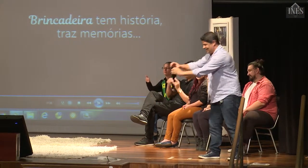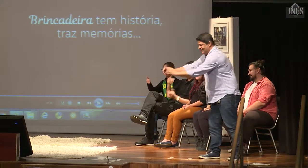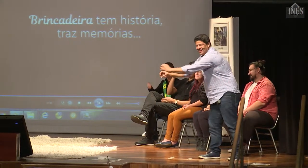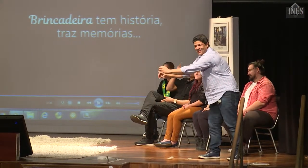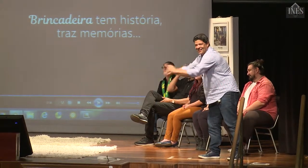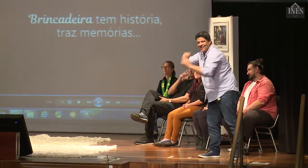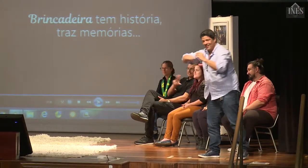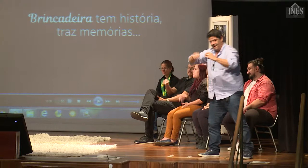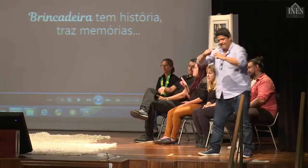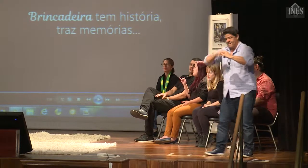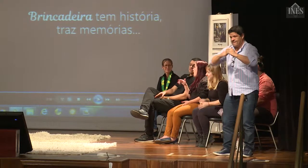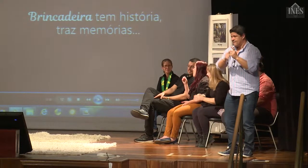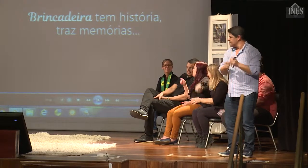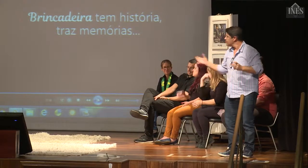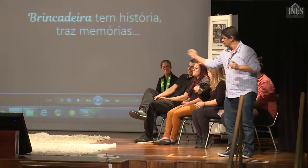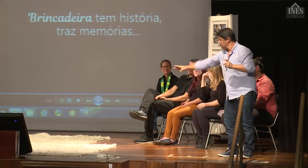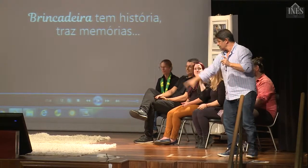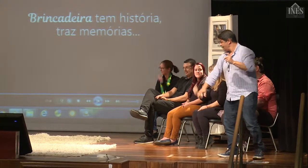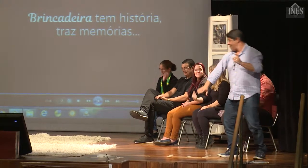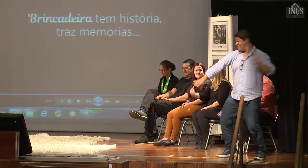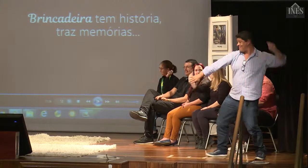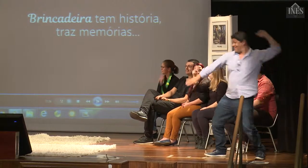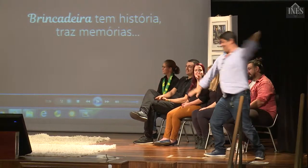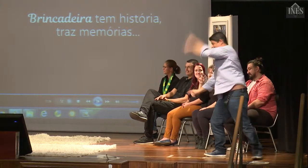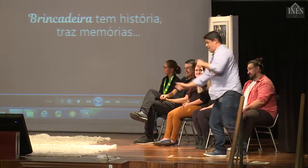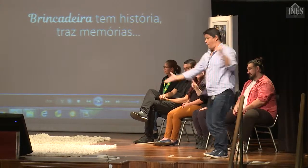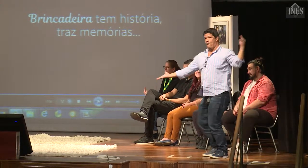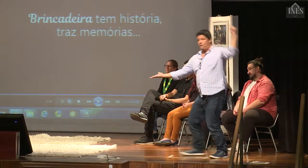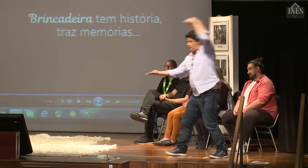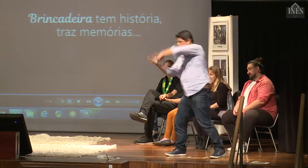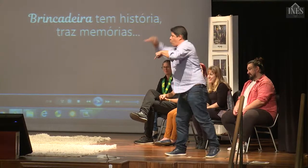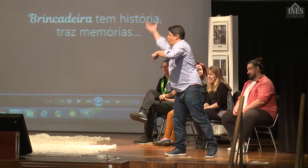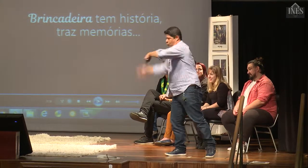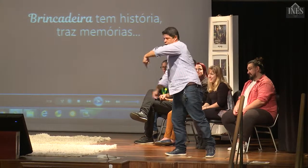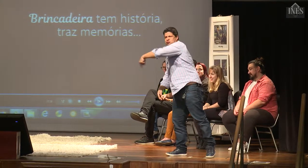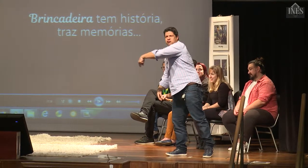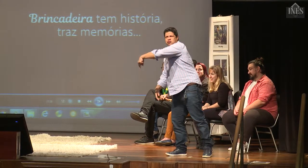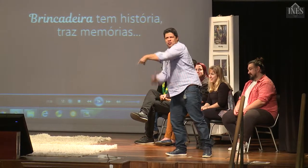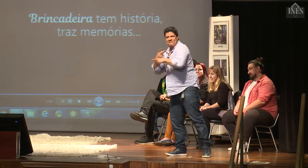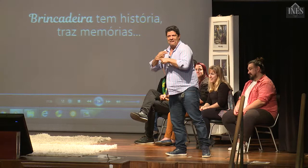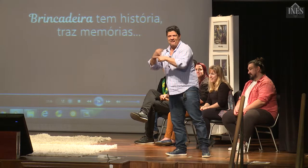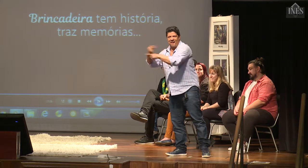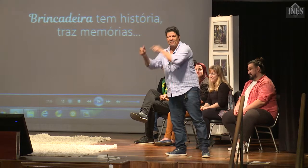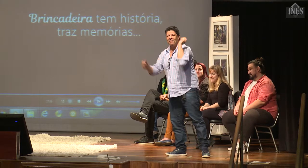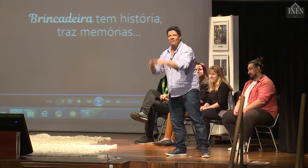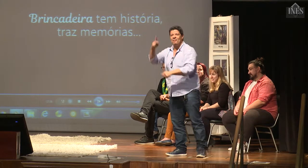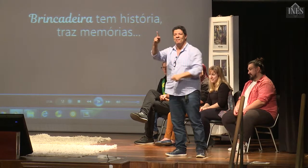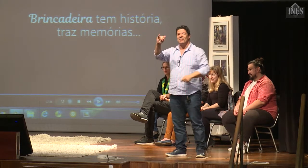nossa. Vocês lembram? A gente enrolava o peão e jogava um em cima do outro e